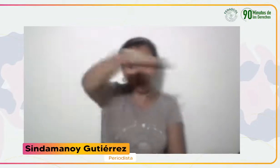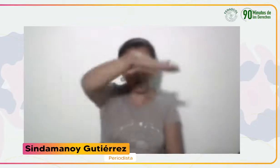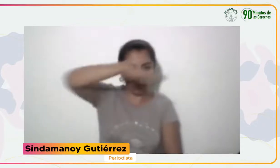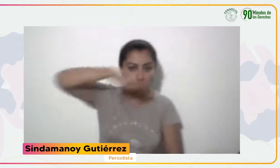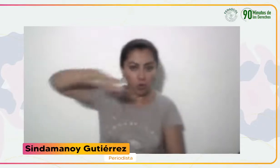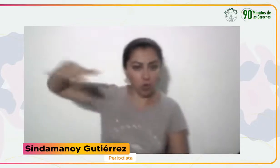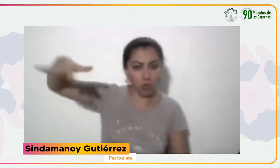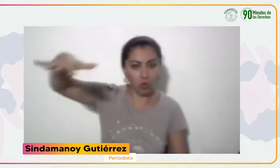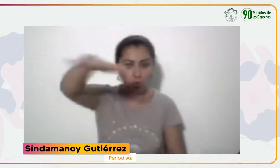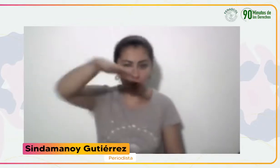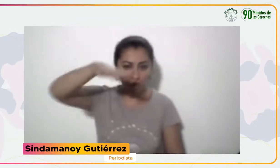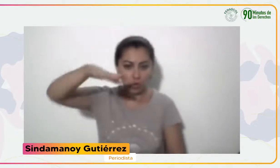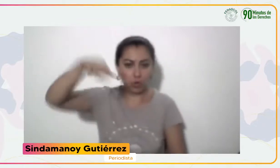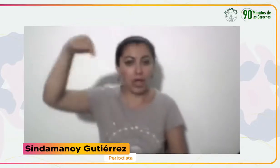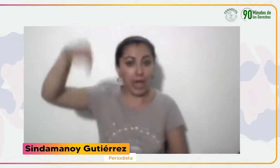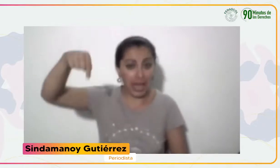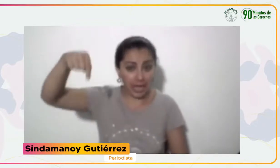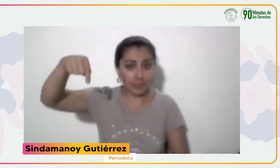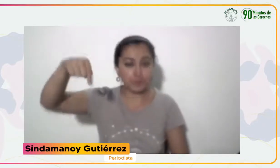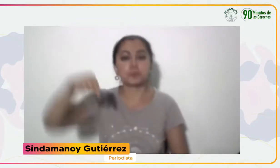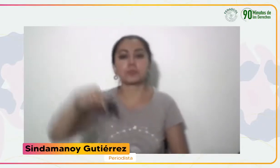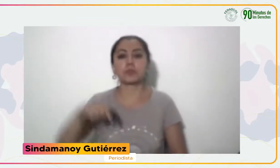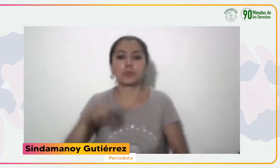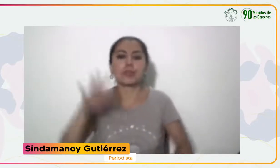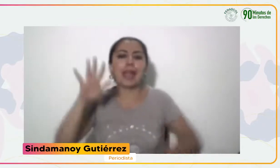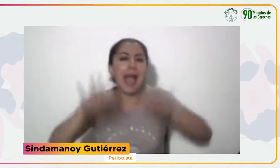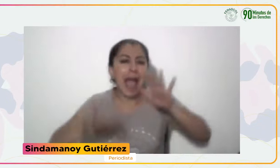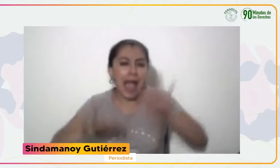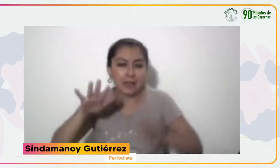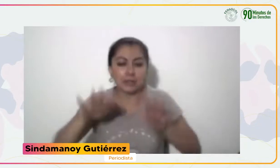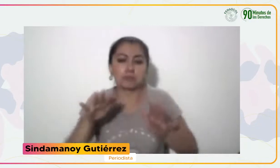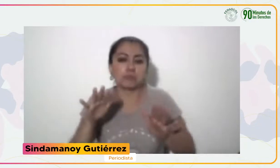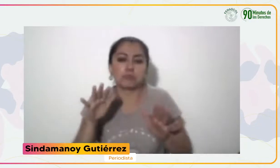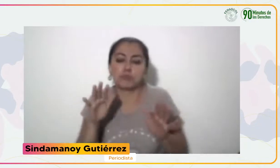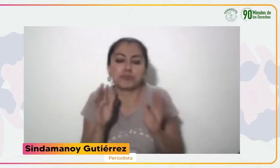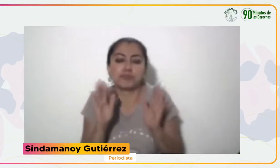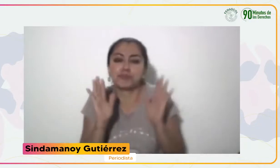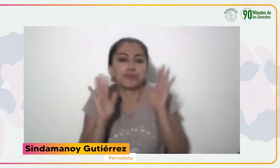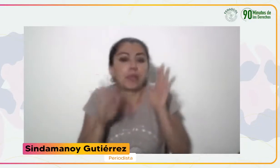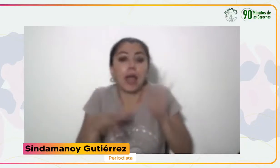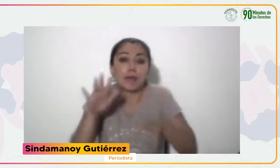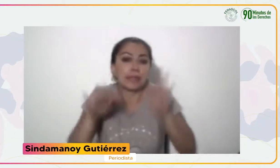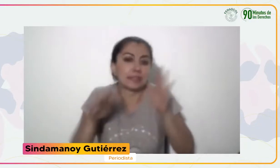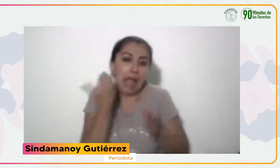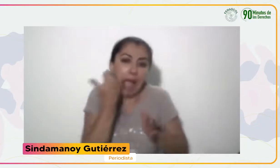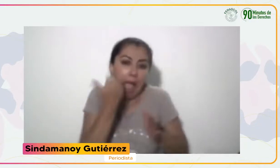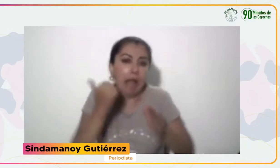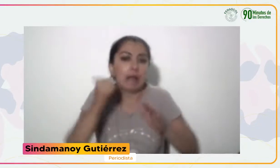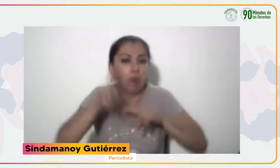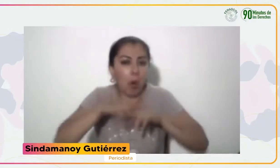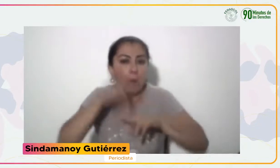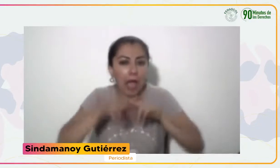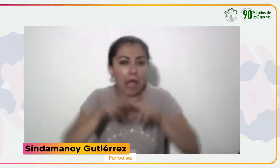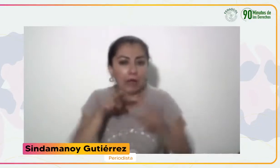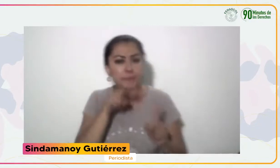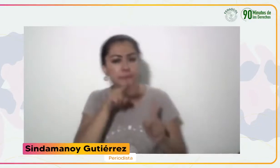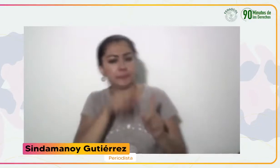en la comunidad sorda y poder también llevar esas transformaciones hasta el Estado. Y es que a